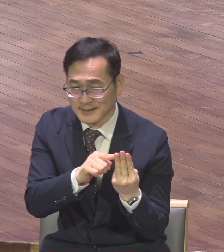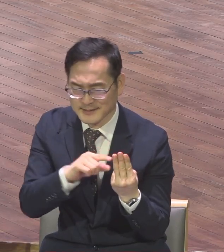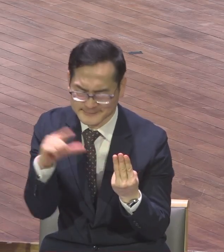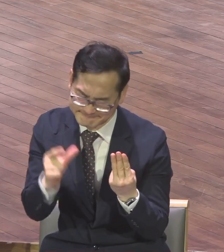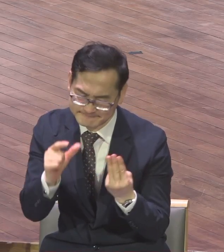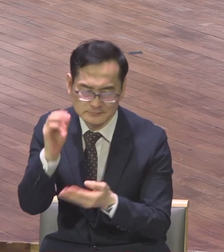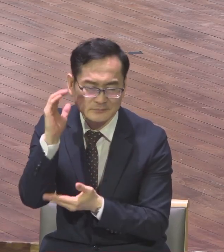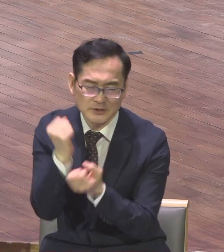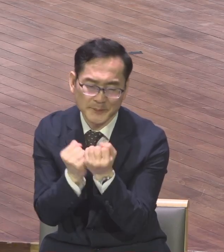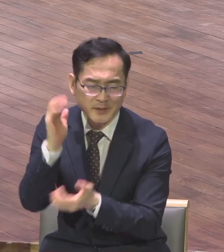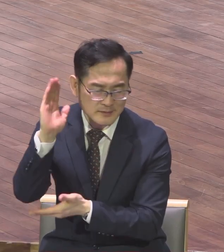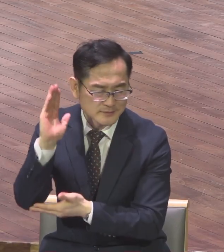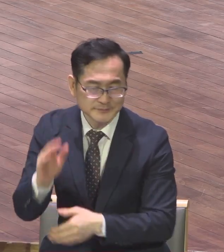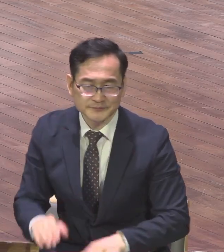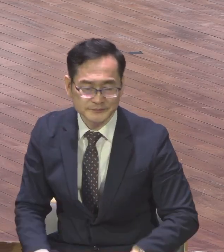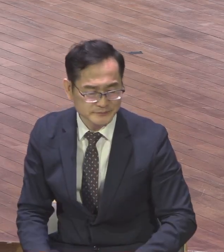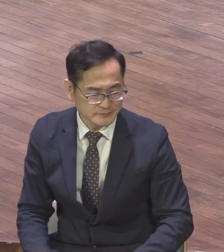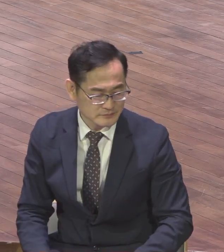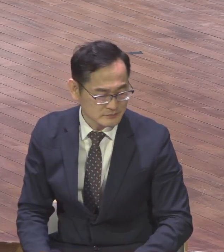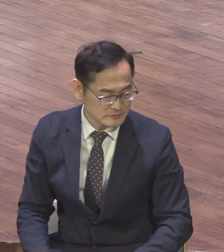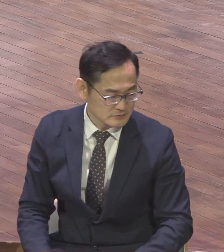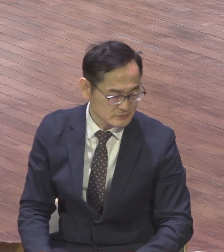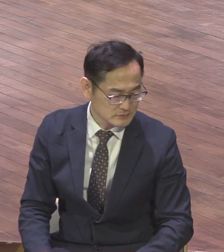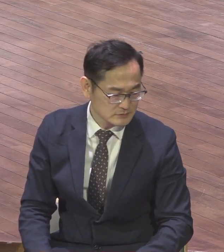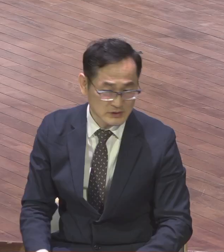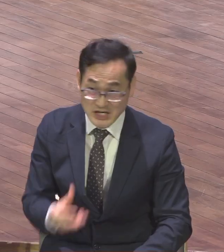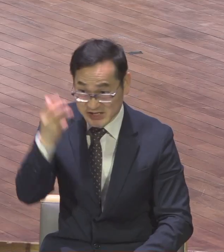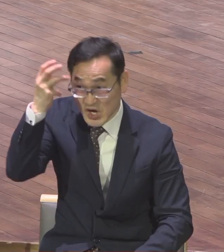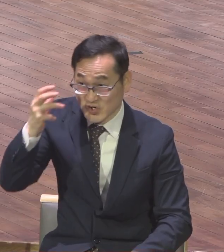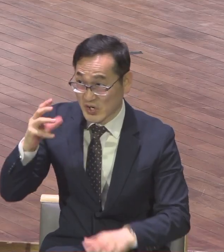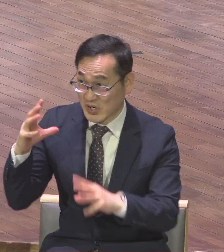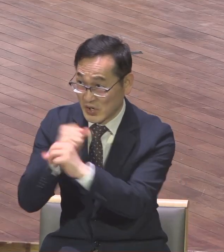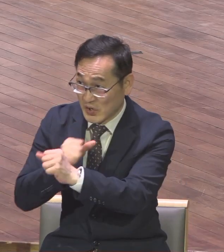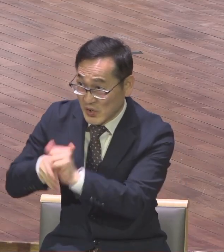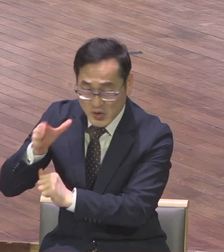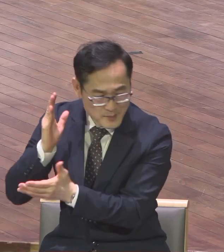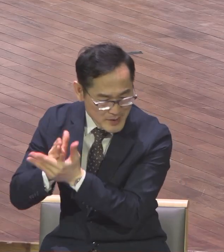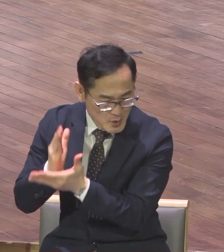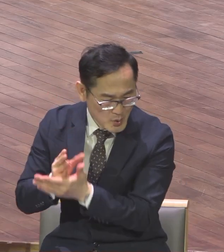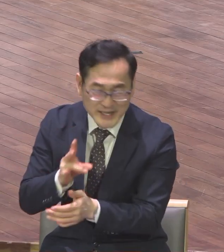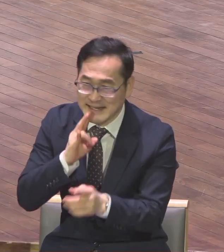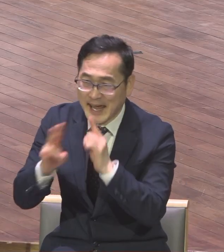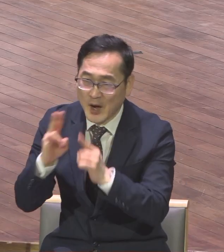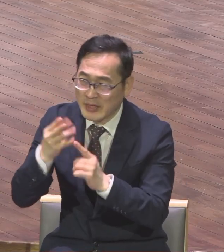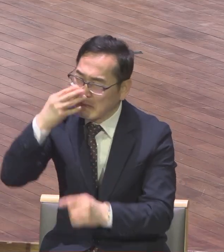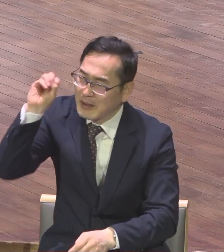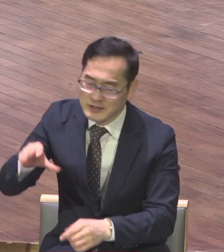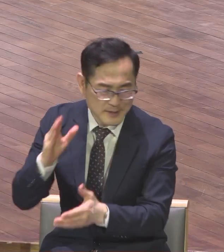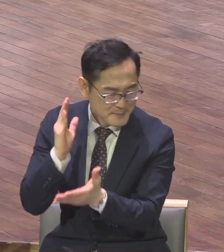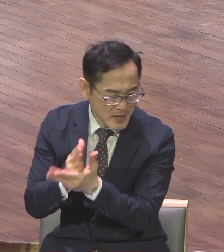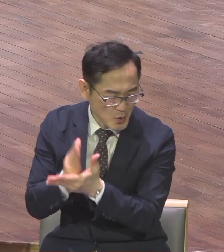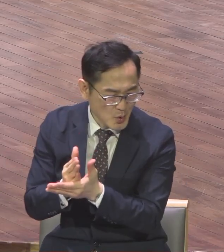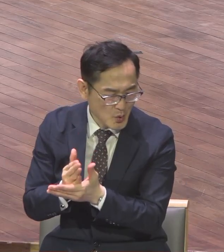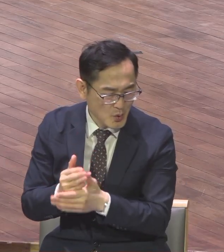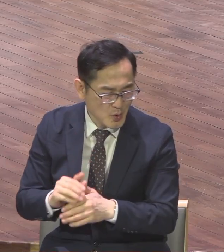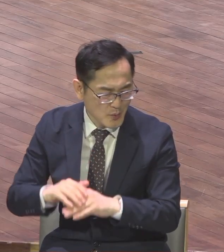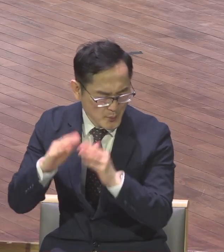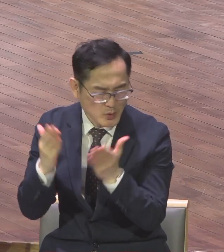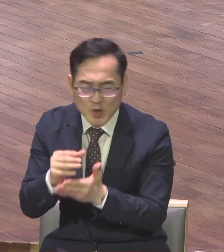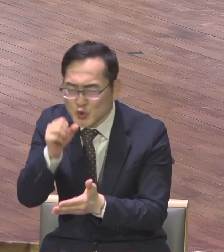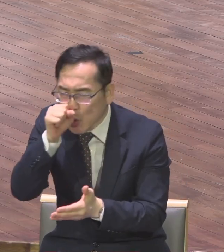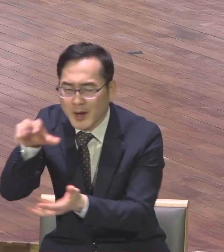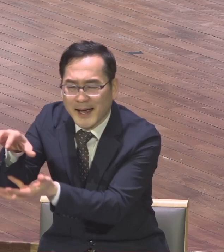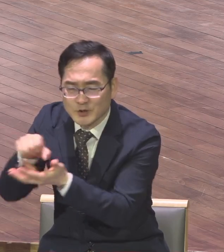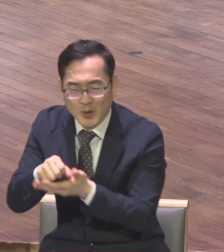19절 20절입니다. 성령을 소멸하지 말며 예언을 멸시하지 말고 범사에 헤아려 좋은 것을 취하고